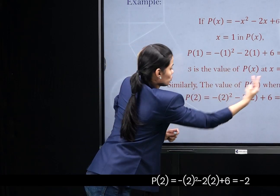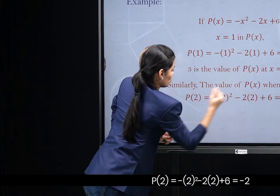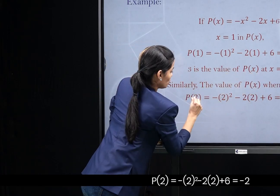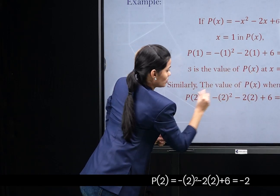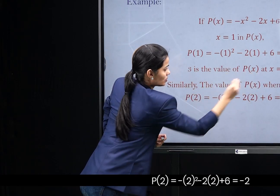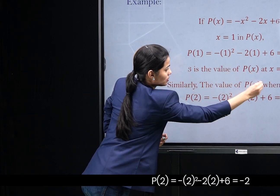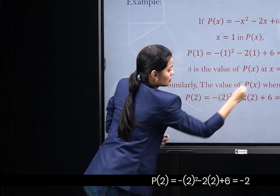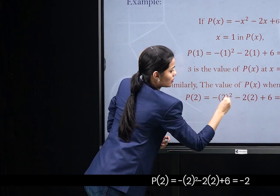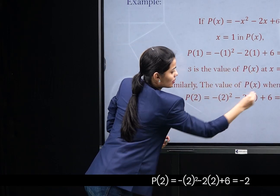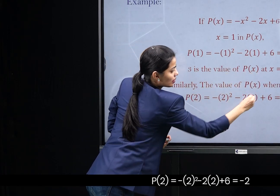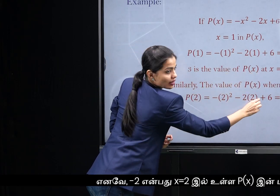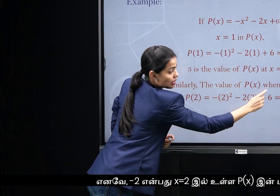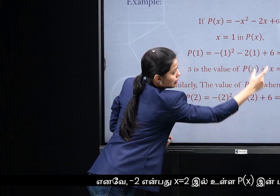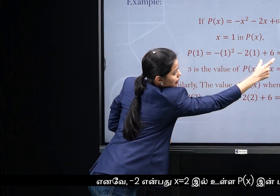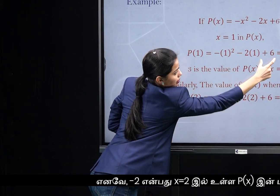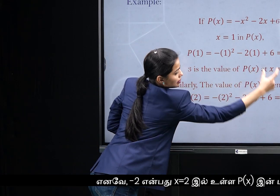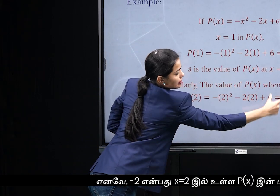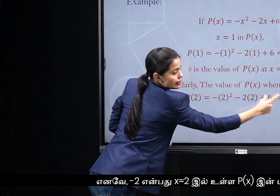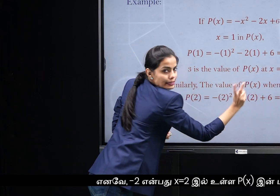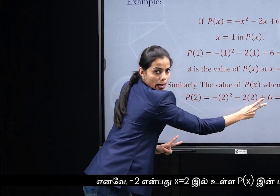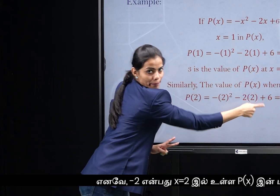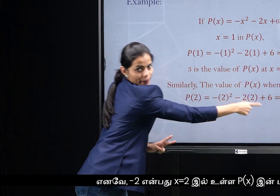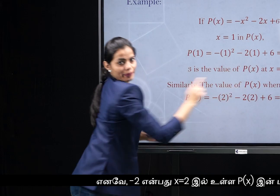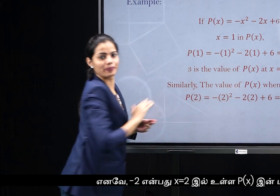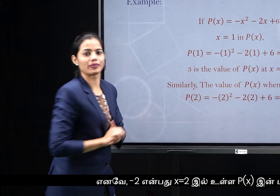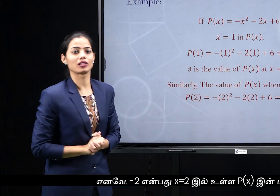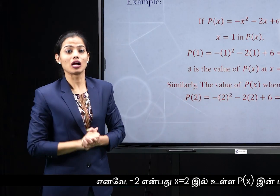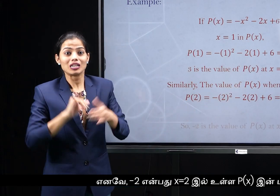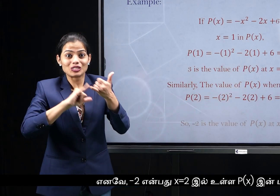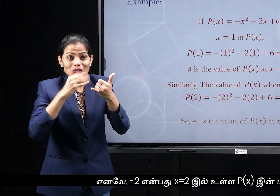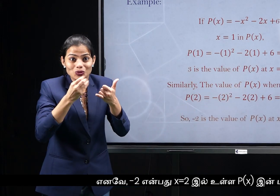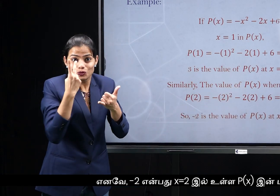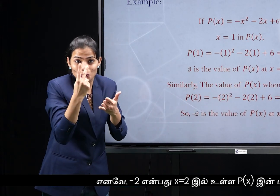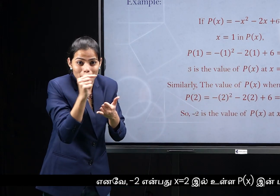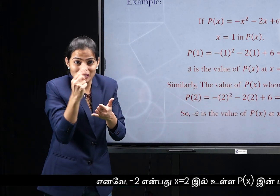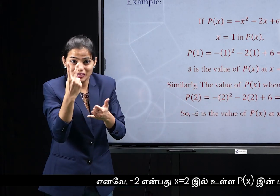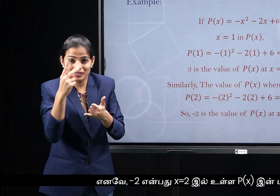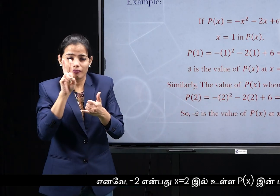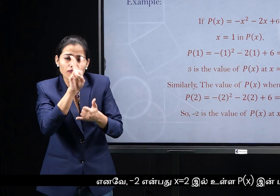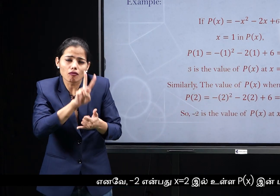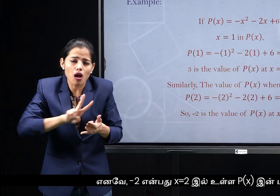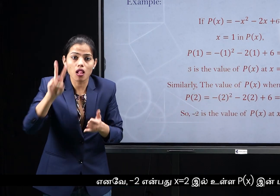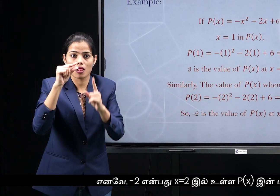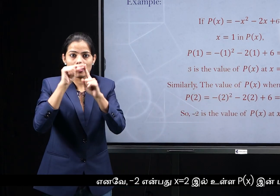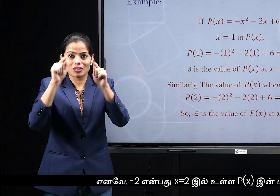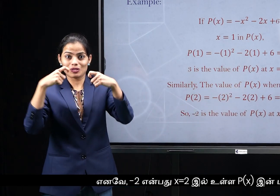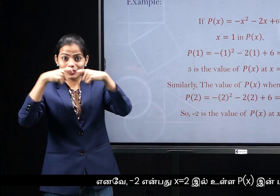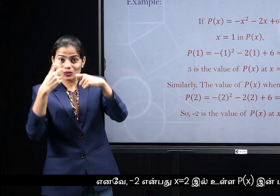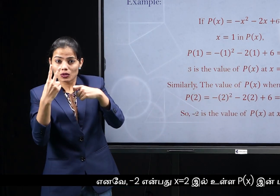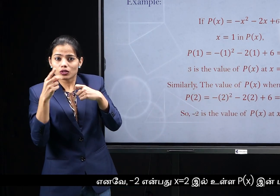கழித்தல் 2. எனவே கழித்தல் 2 என்பது எக்ஸ் ஈடு 2இல் உள்ள பி வட்ட அடைப்புக்குறிக்குள்